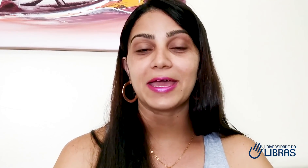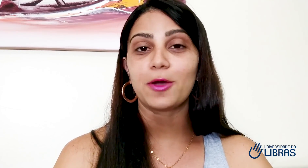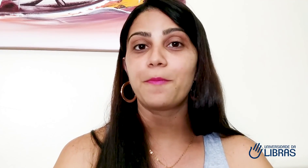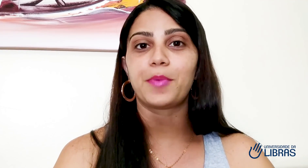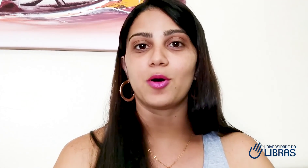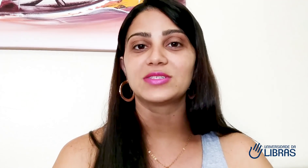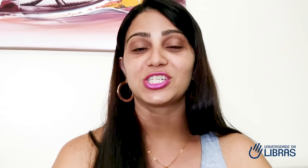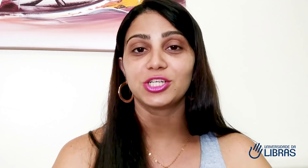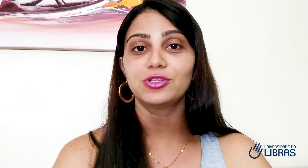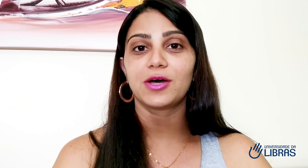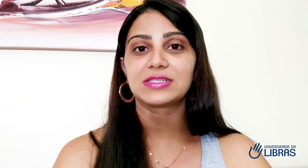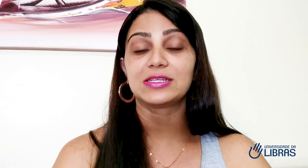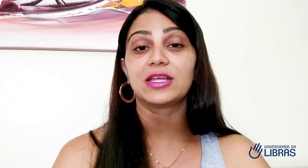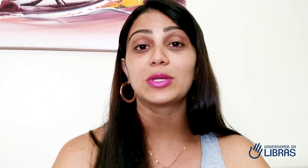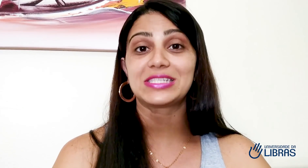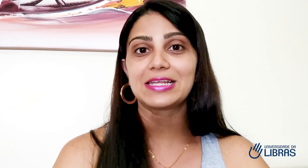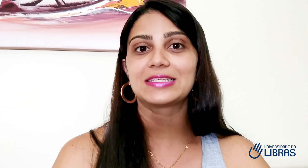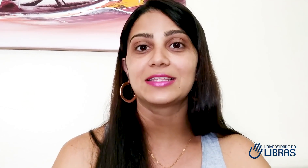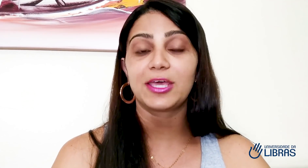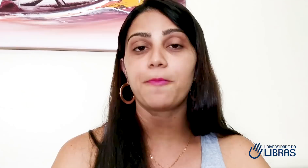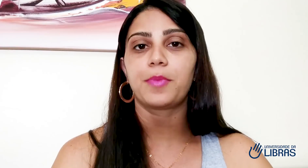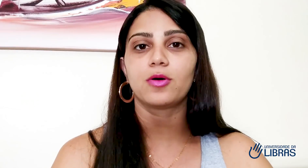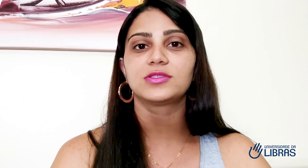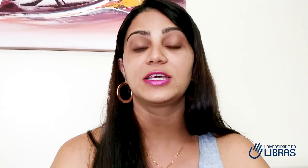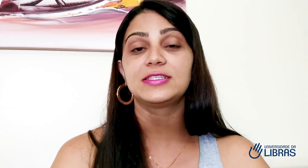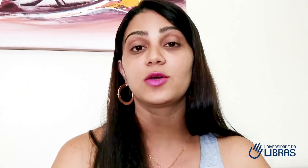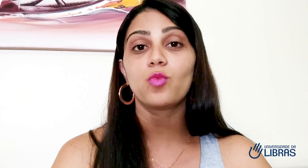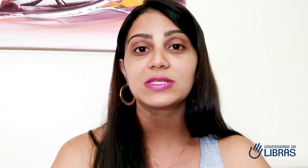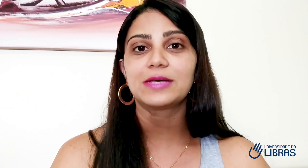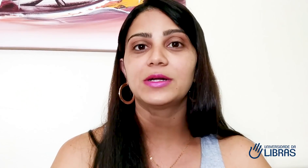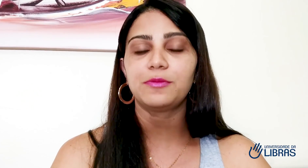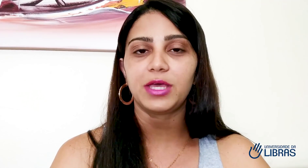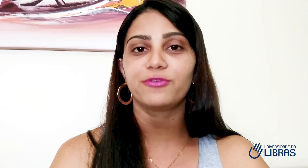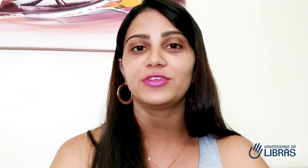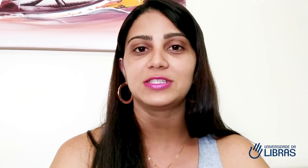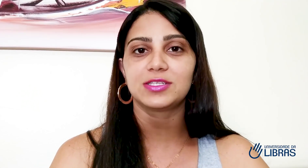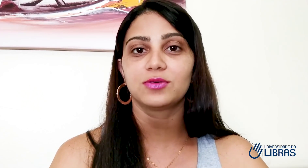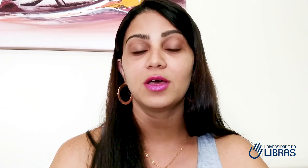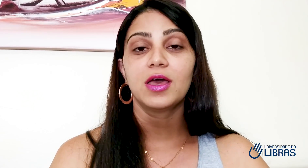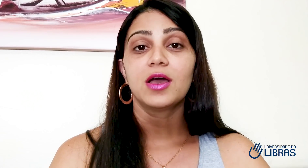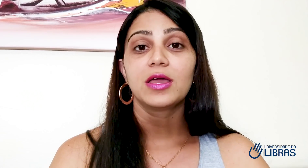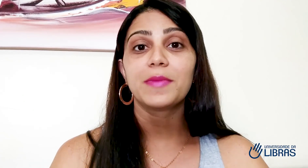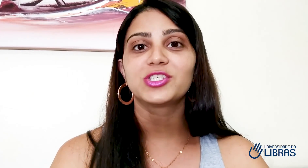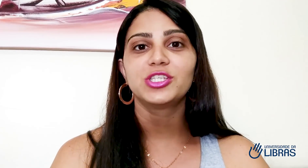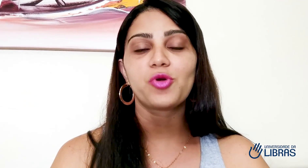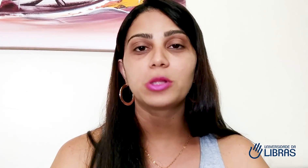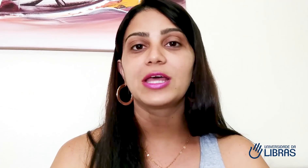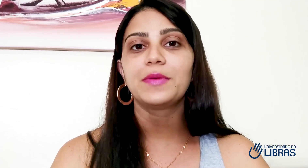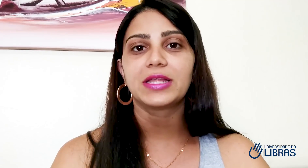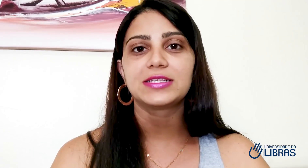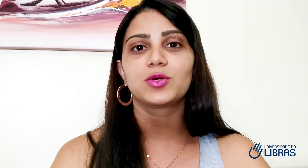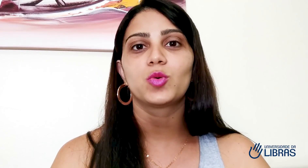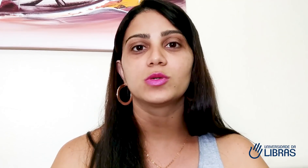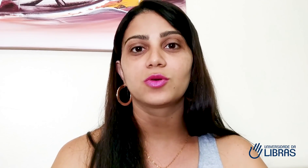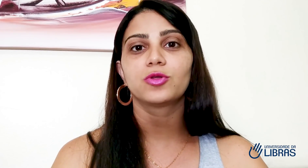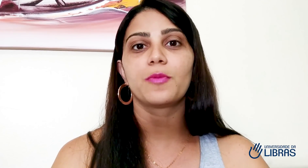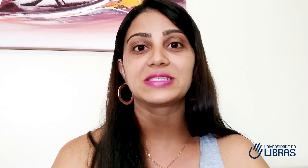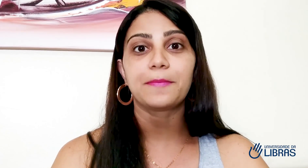eu posso, achando não, assim, tendo a certeza de que eu posso, de que se com 1 semana e meia eu fiz isso, imagine quando eu terminar esse curso, quando eu começar a pôr